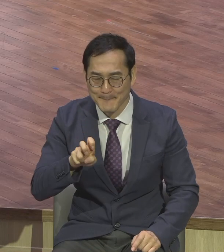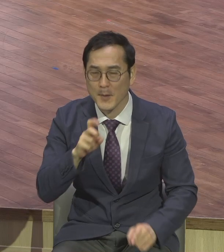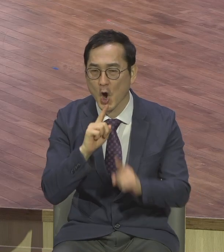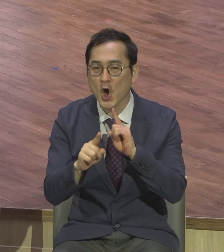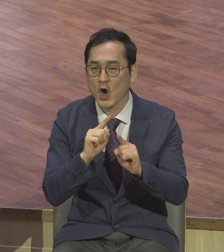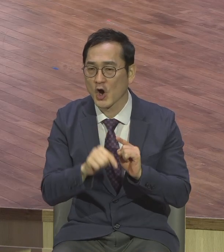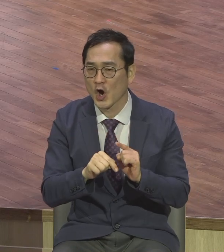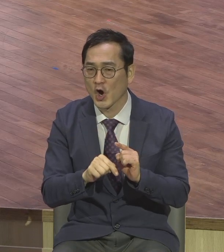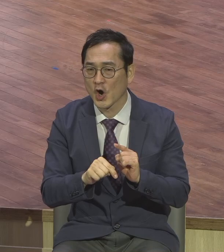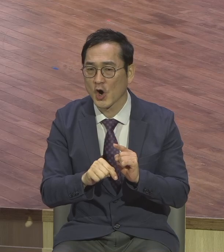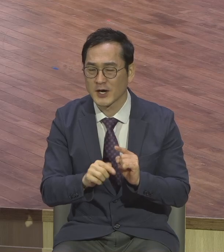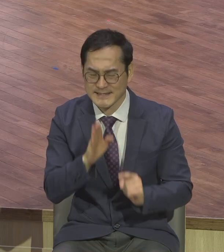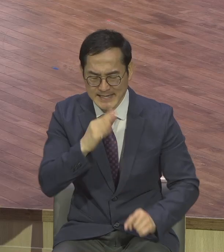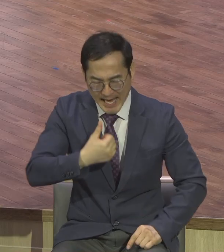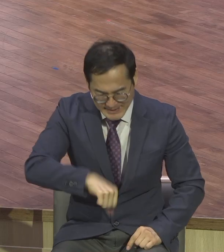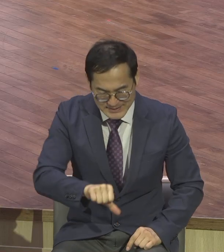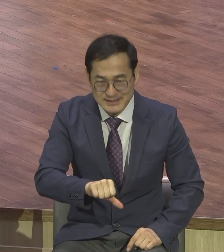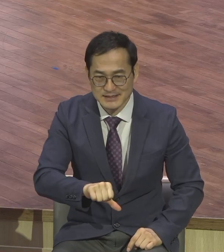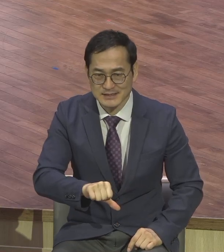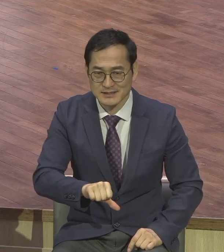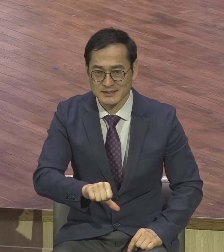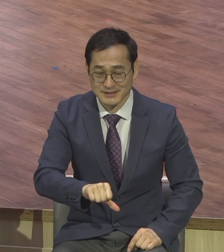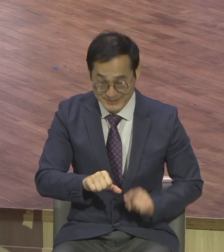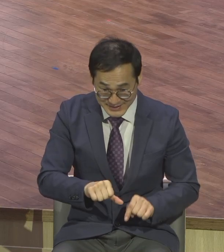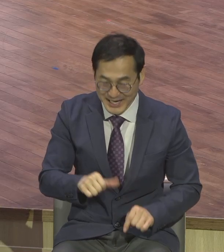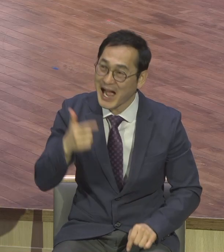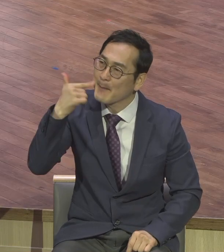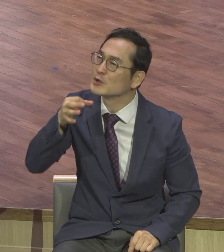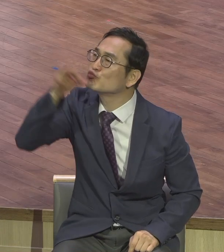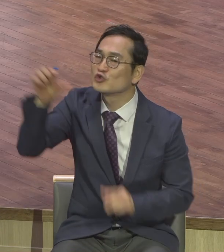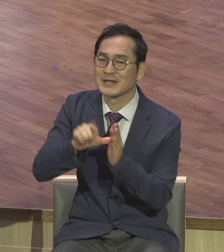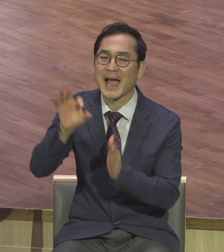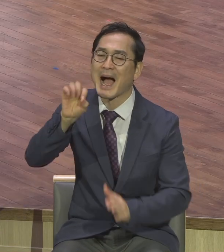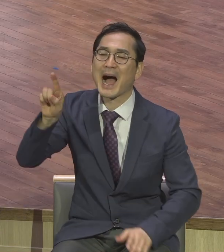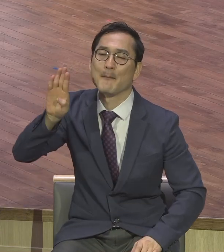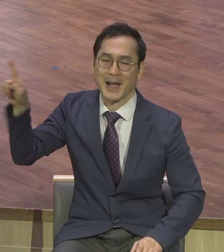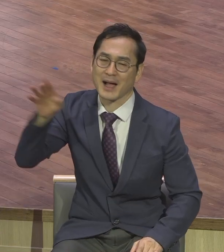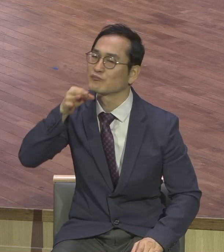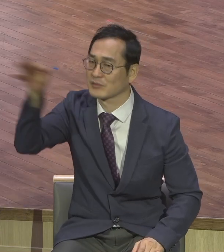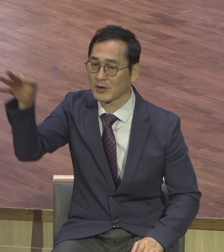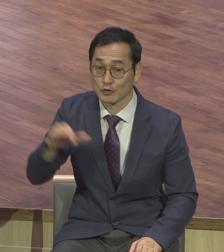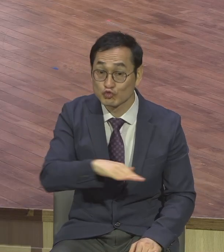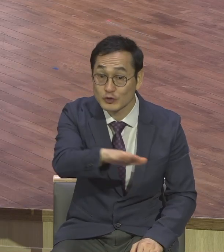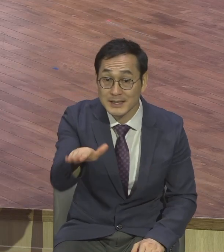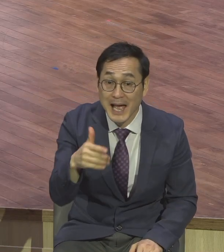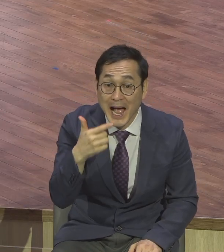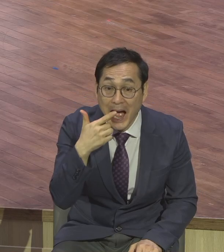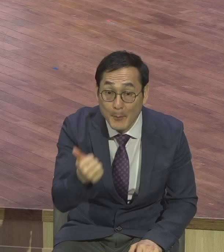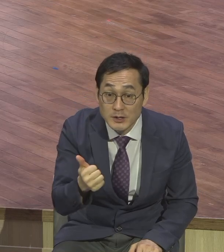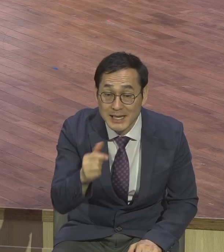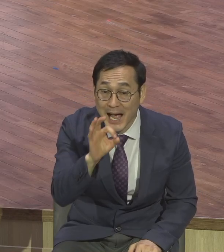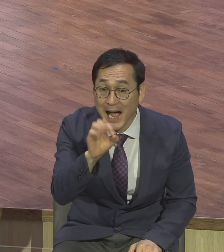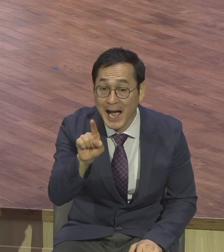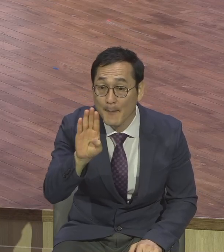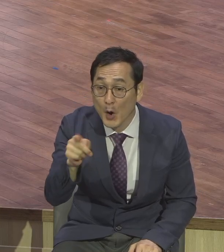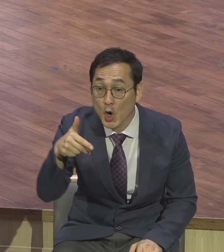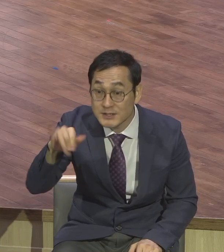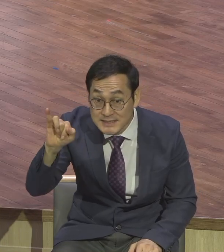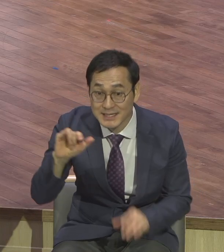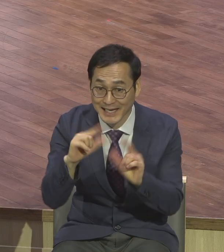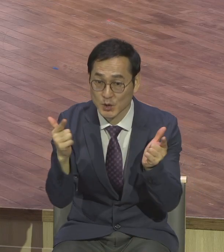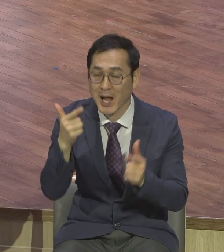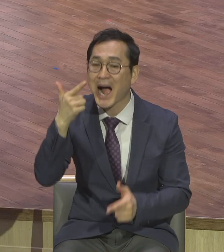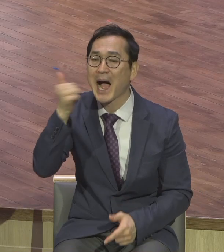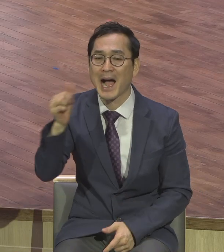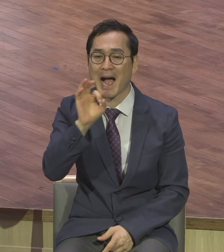친자식이 아버지를 부르는 칭호입니다. 친자식이. 우리말로 하면 아버지가 아니죠. 아빠죠. 아빠, 아빠죠.